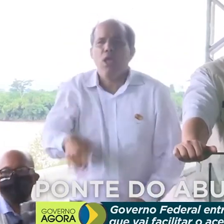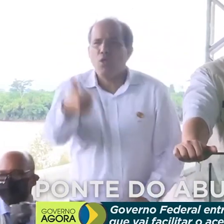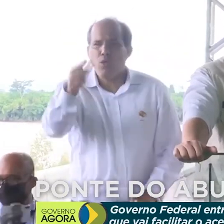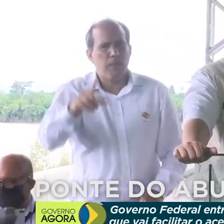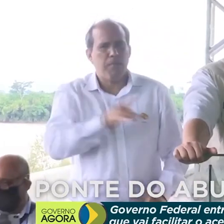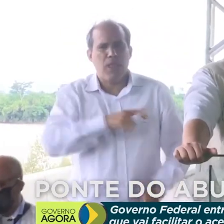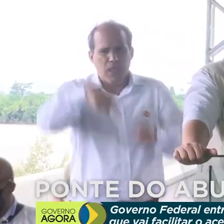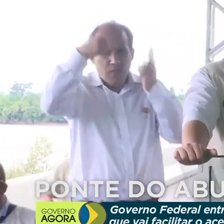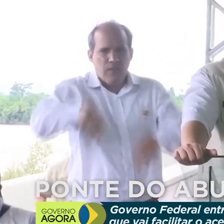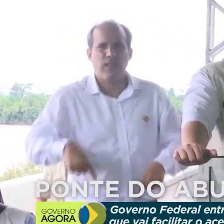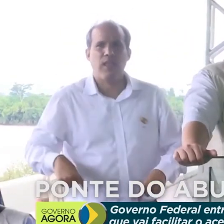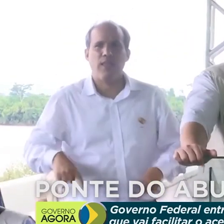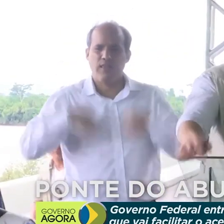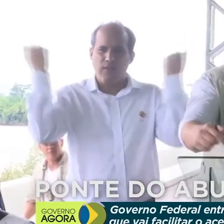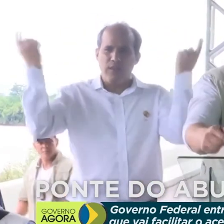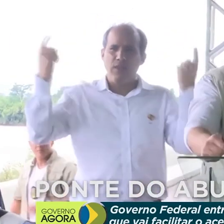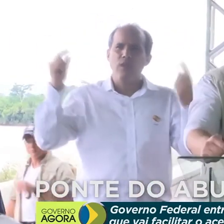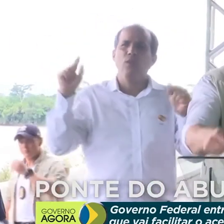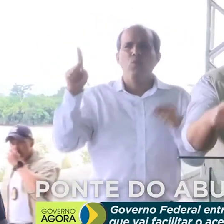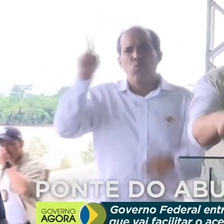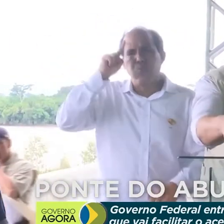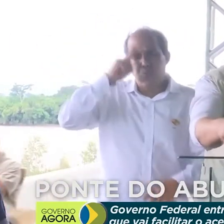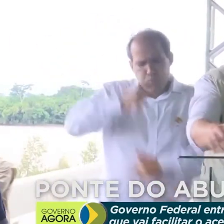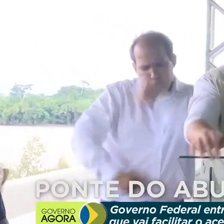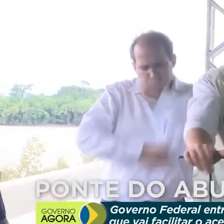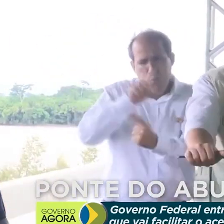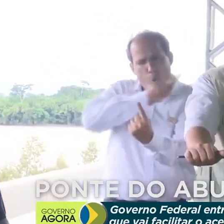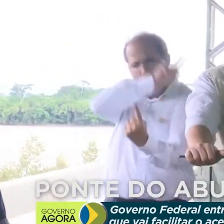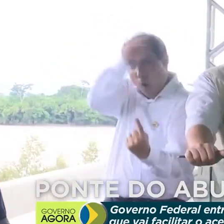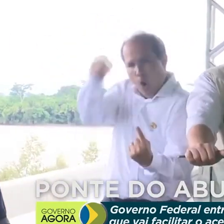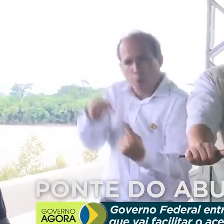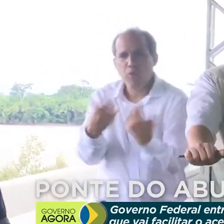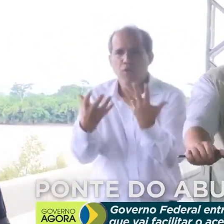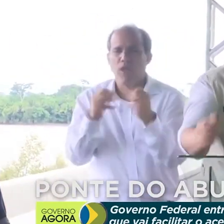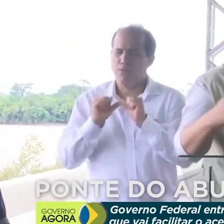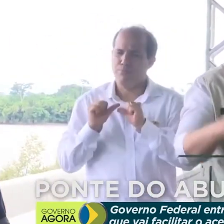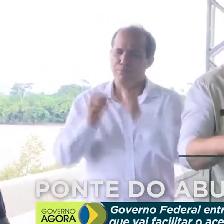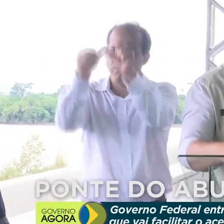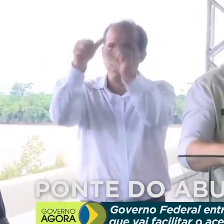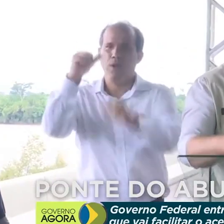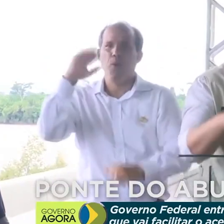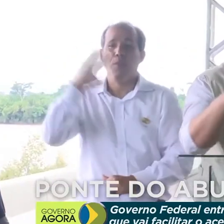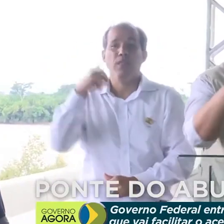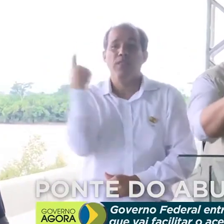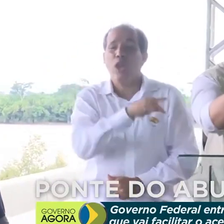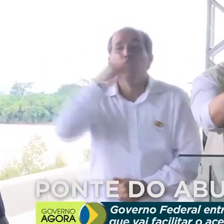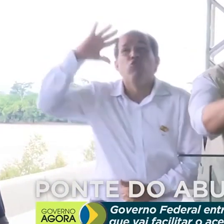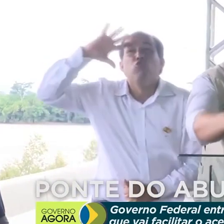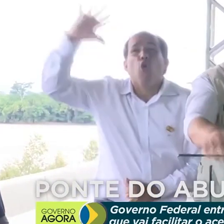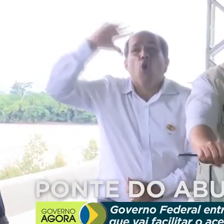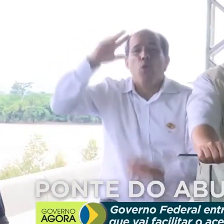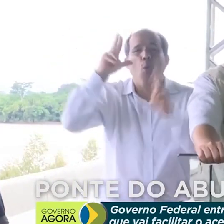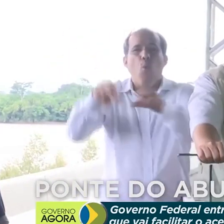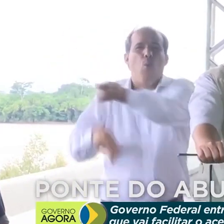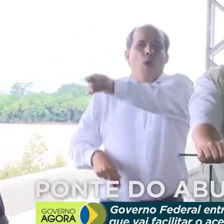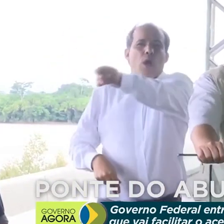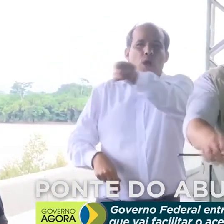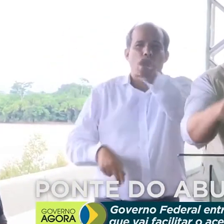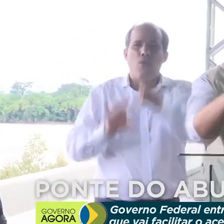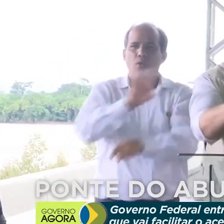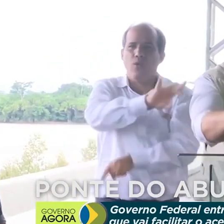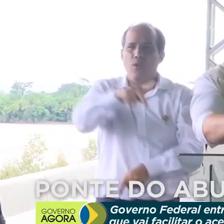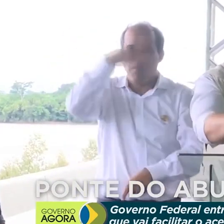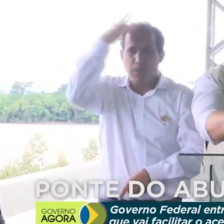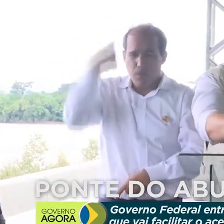enfrentar desafio, que trabalha por ideal e está a fim de transformar o Brasil, que sonha o sonho de cada um,